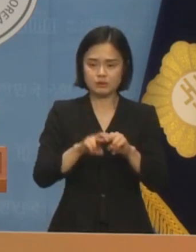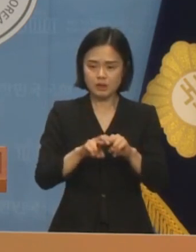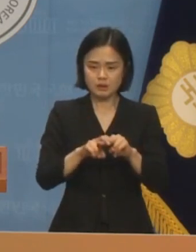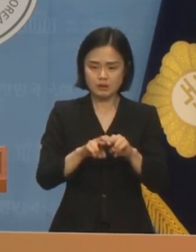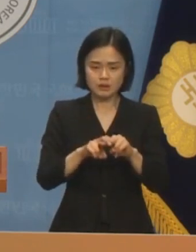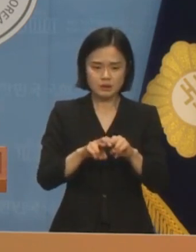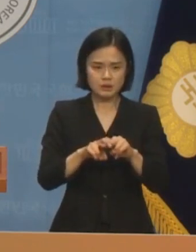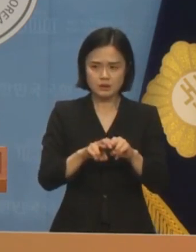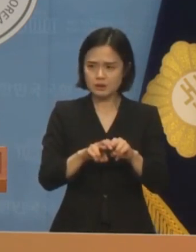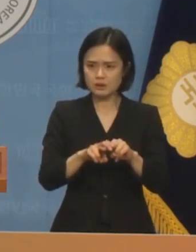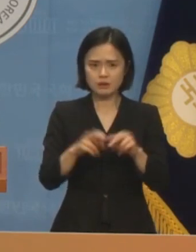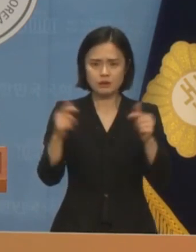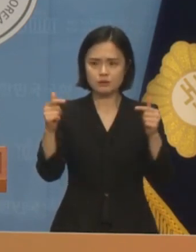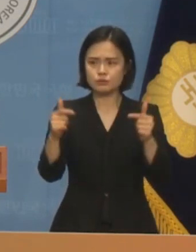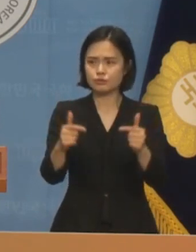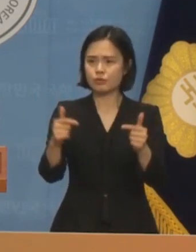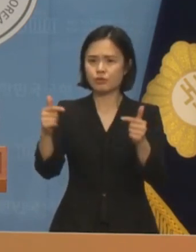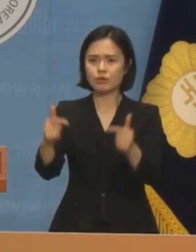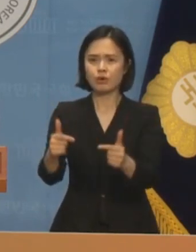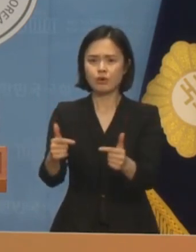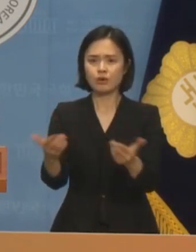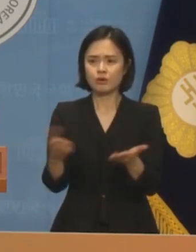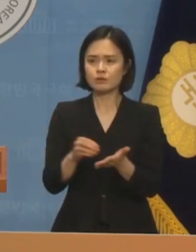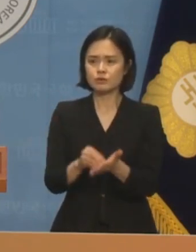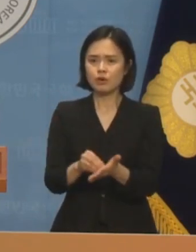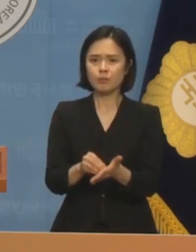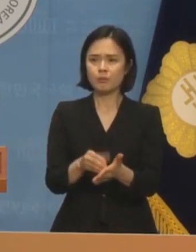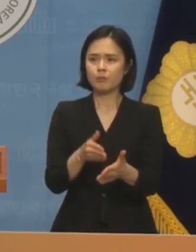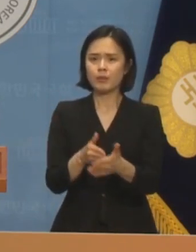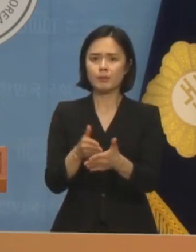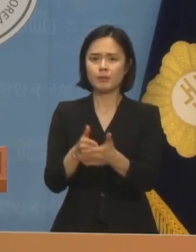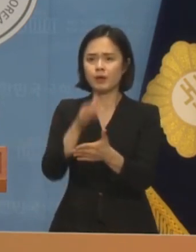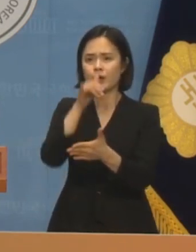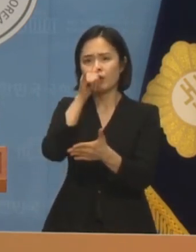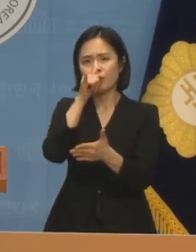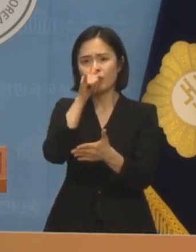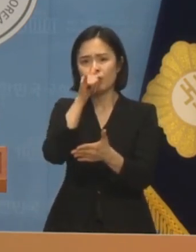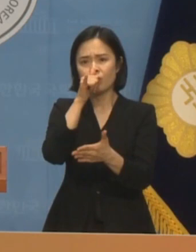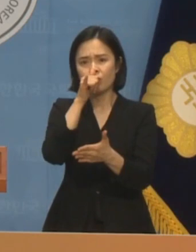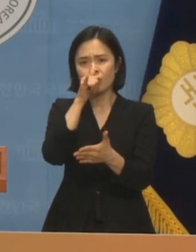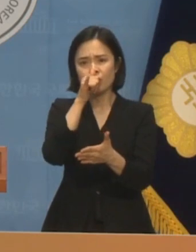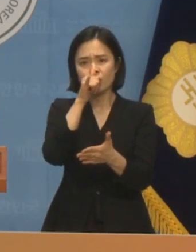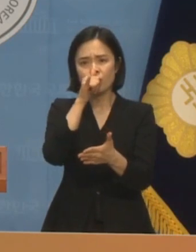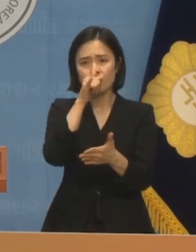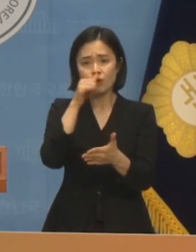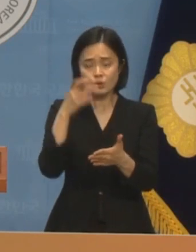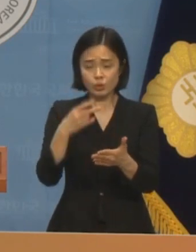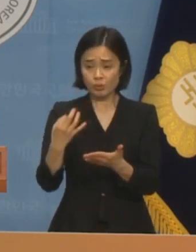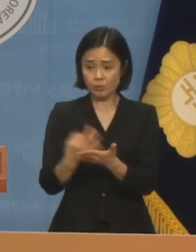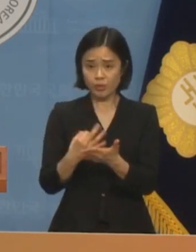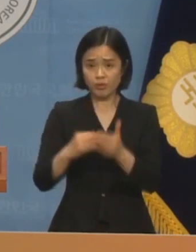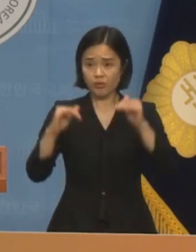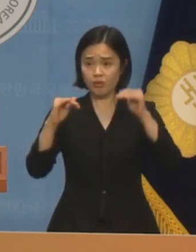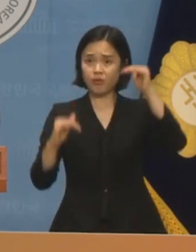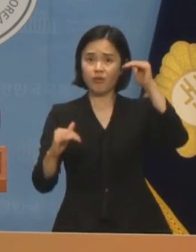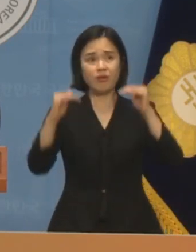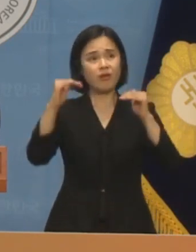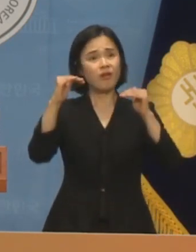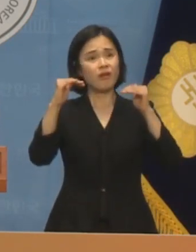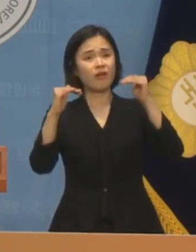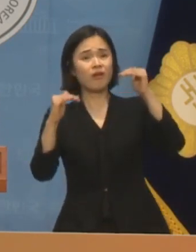청년들이 일자리 감소로 취업 기회를 박탈당하고 양극화 심화로 공정한 경쟁의 기회 맞아 잃고 있는